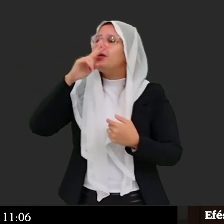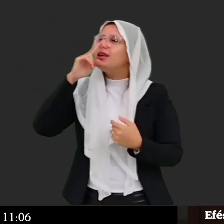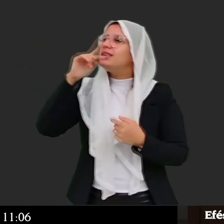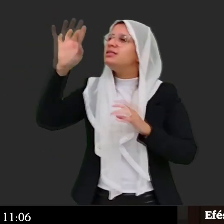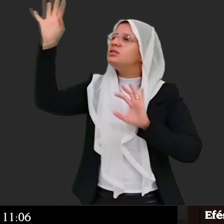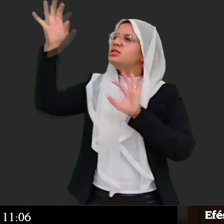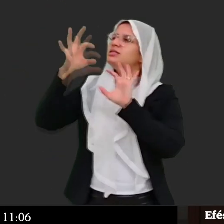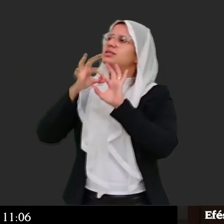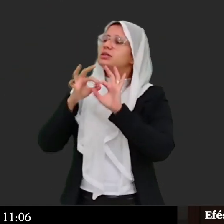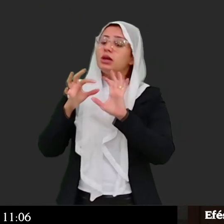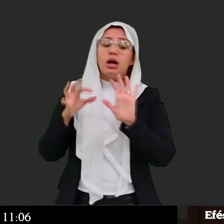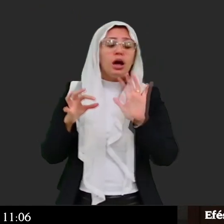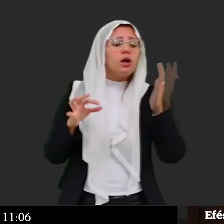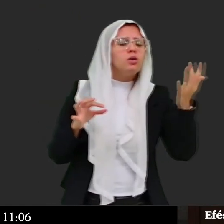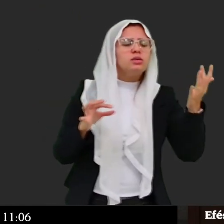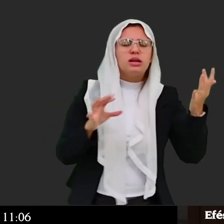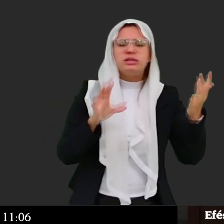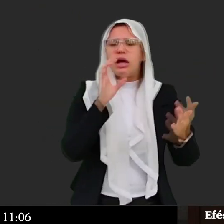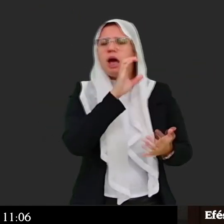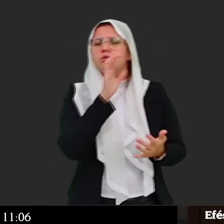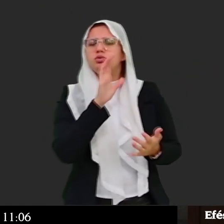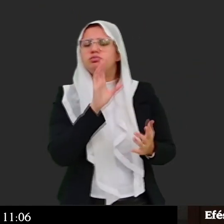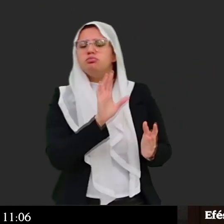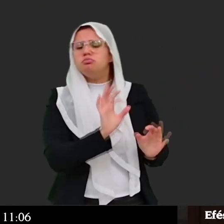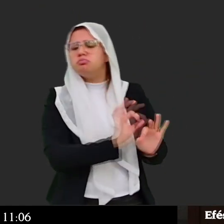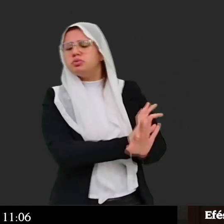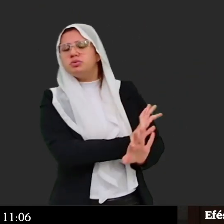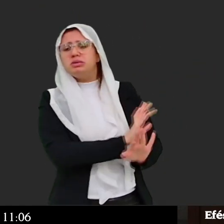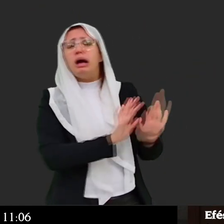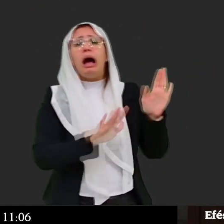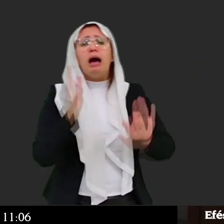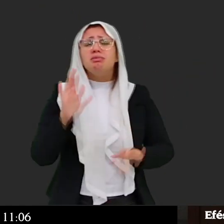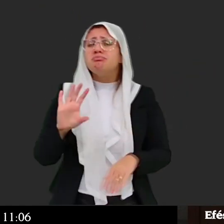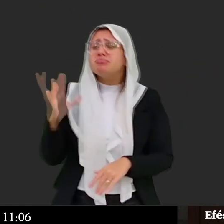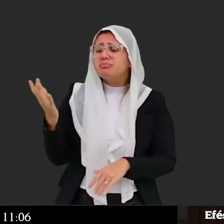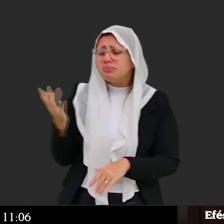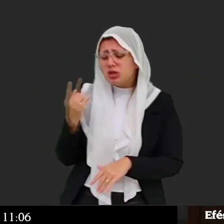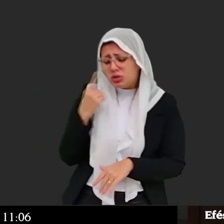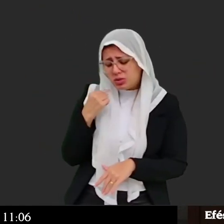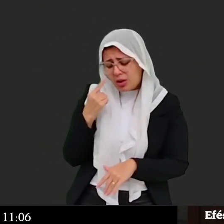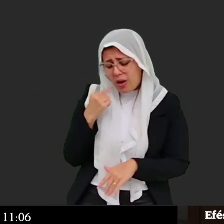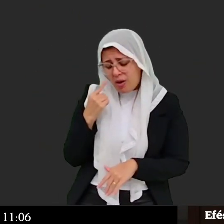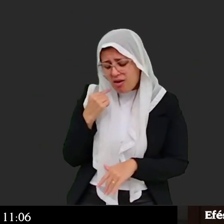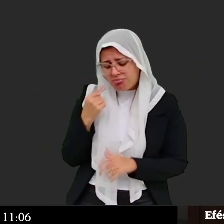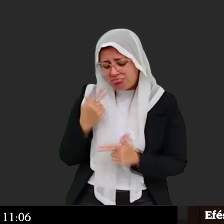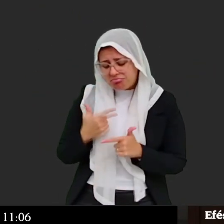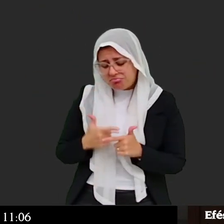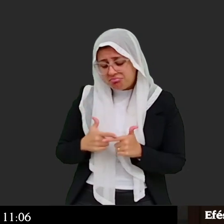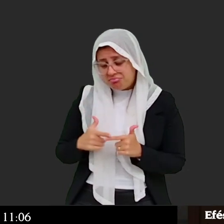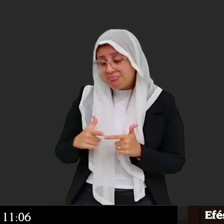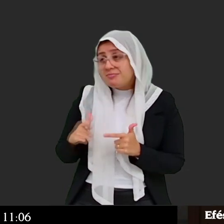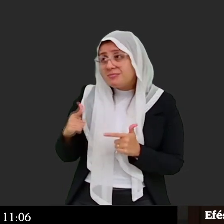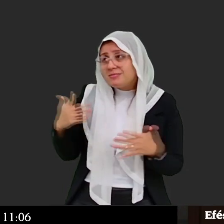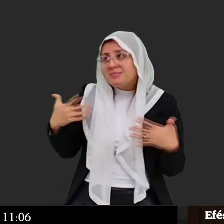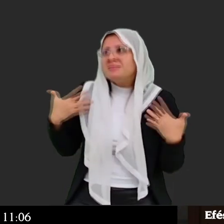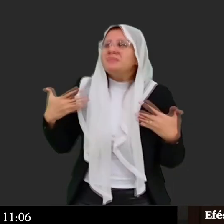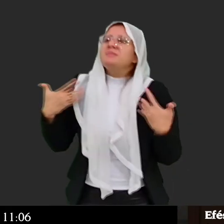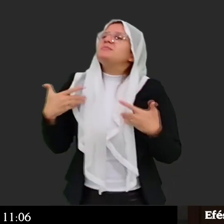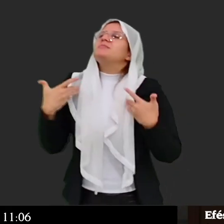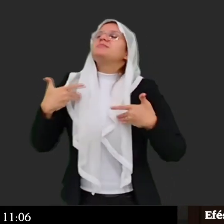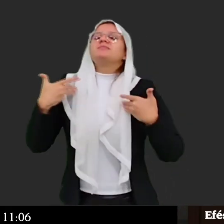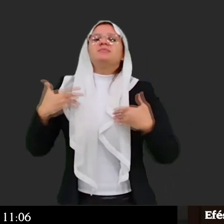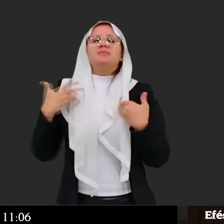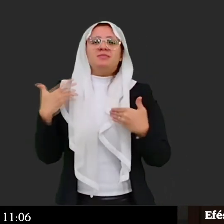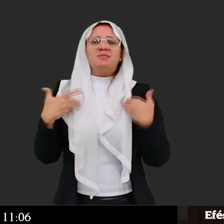são coisas que vêm e vão embora, mesmo que nos faça chorar um pouco, mas daqui a pouco a gente se alegra no Senhor, ainda que